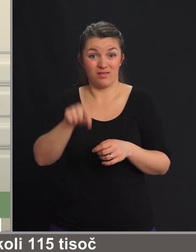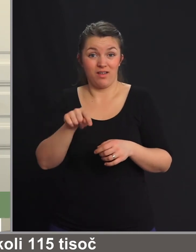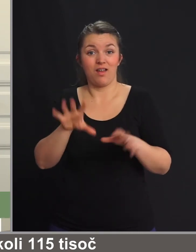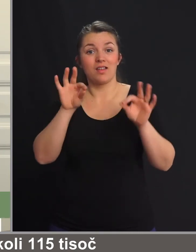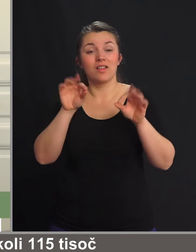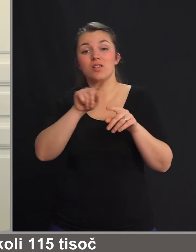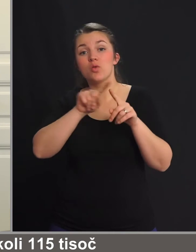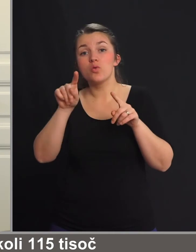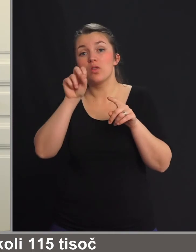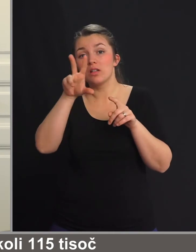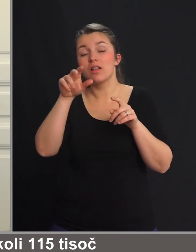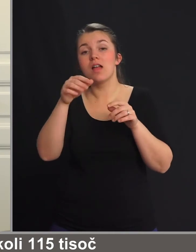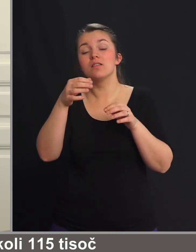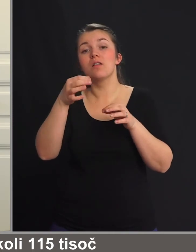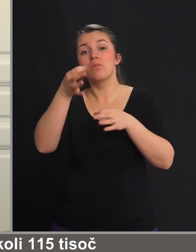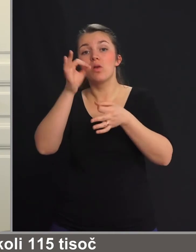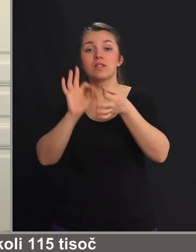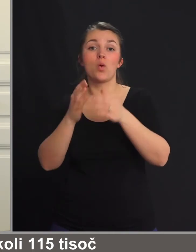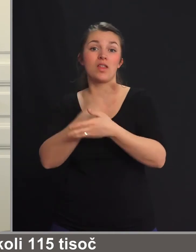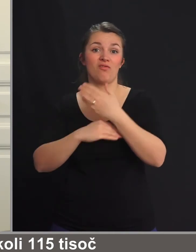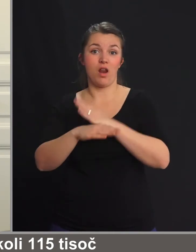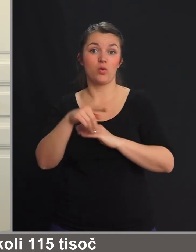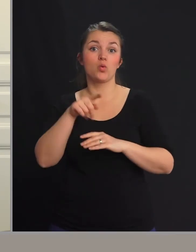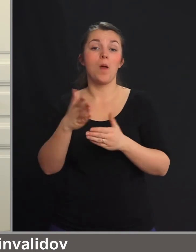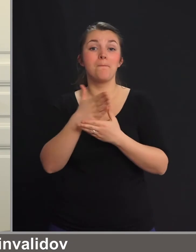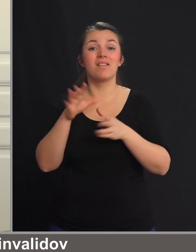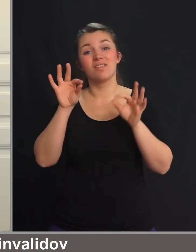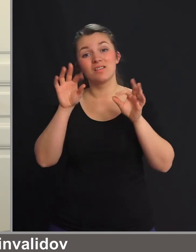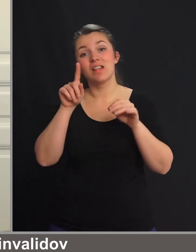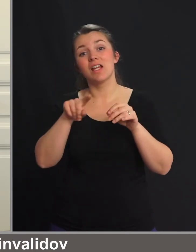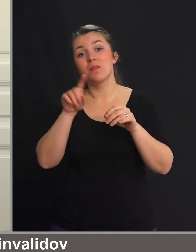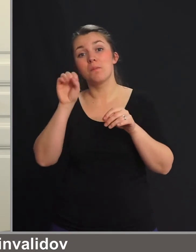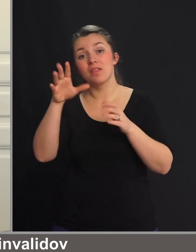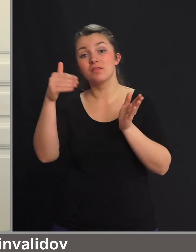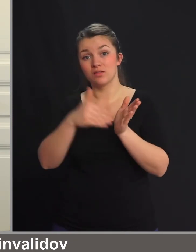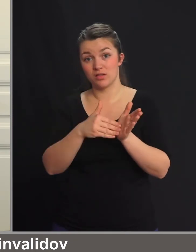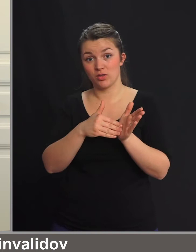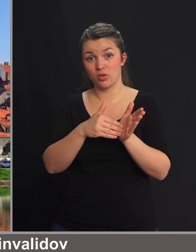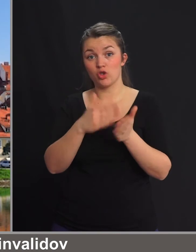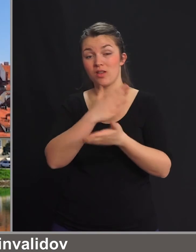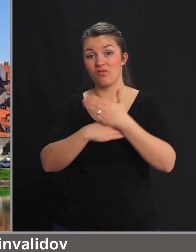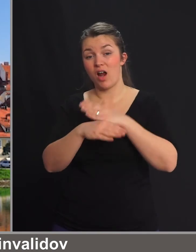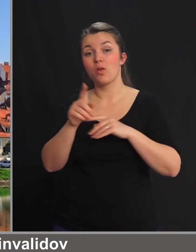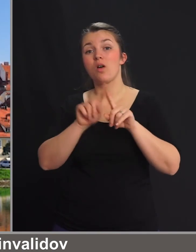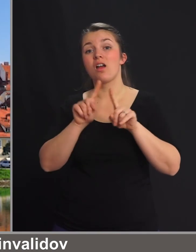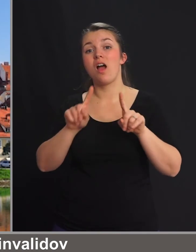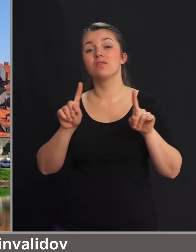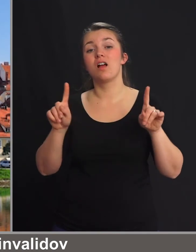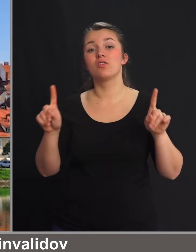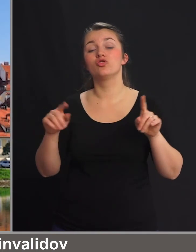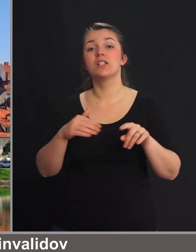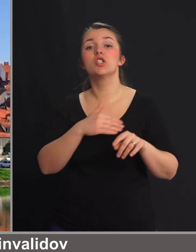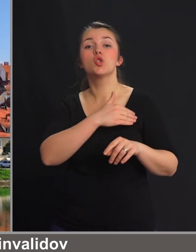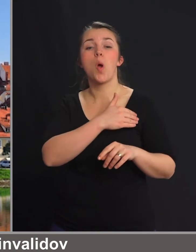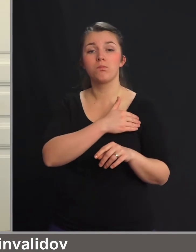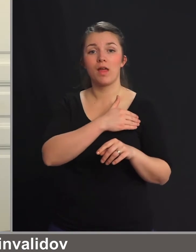od tega je 10 do 13% invalidov. To je med 10 in 15 tisoč invalidov